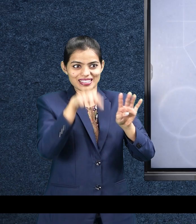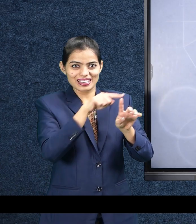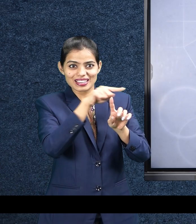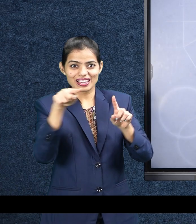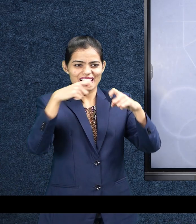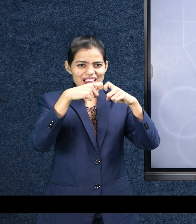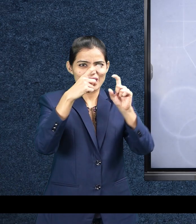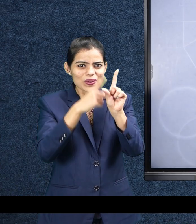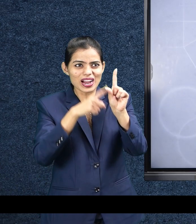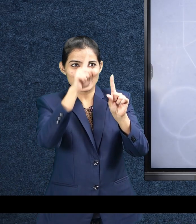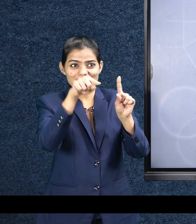ஒருங்கிணைப்புகள்,